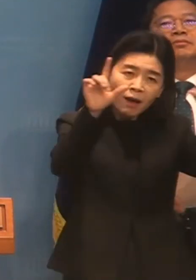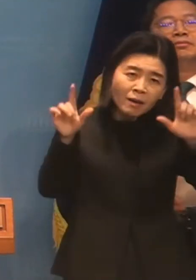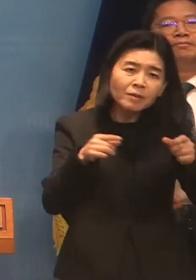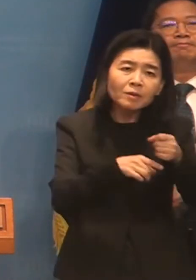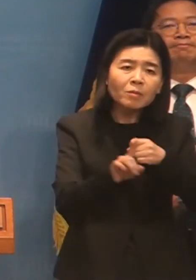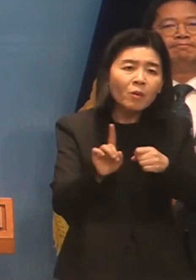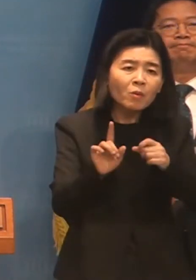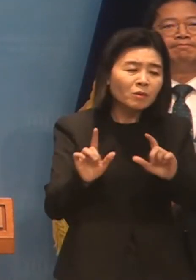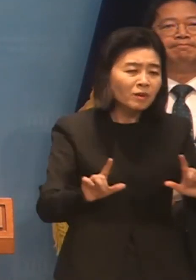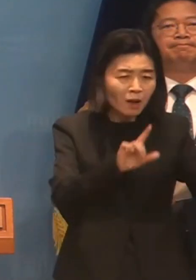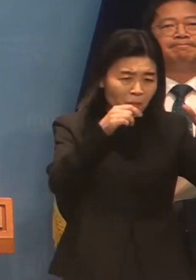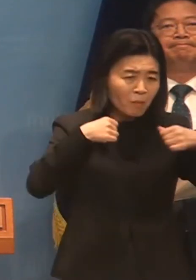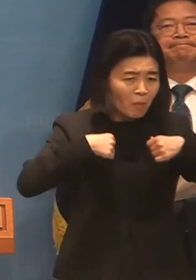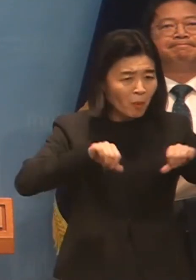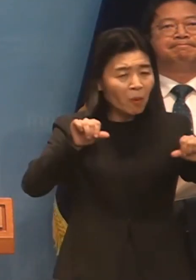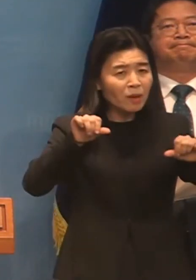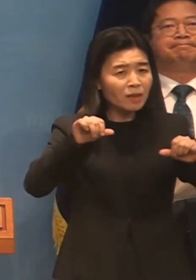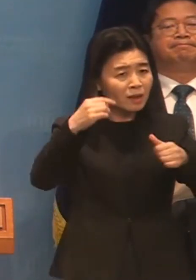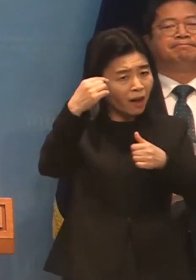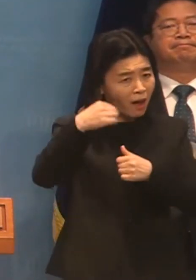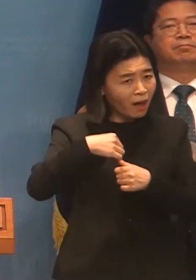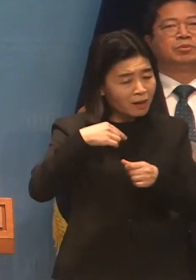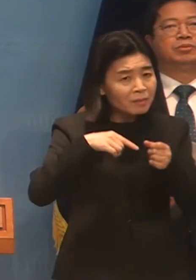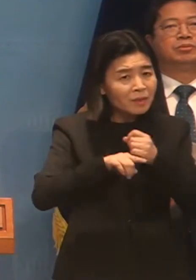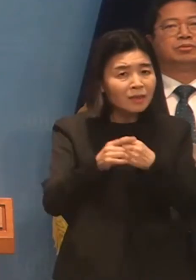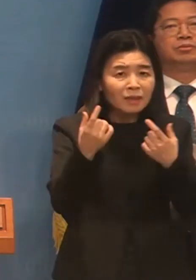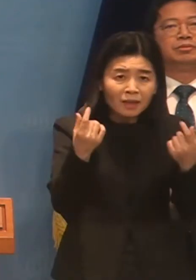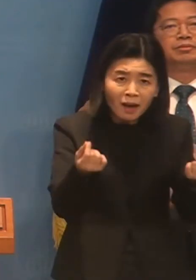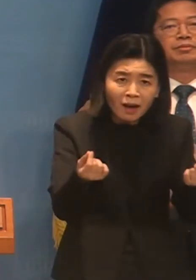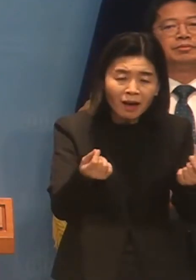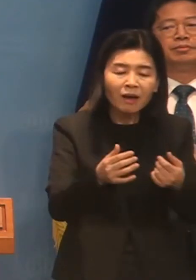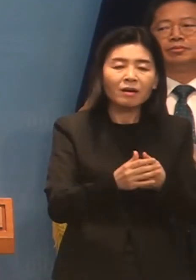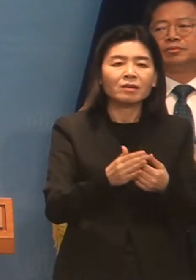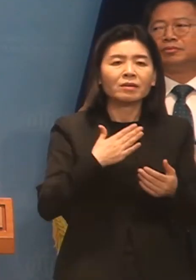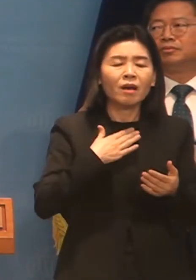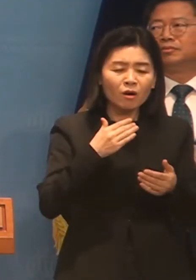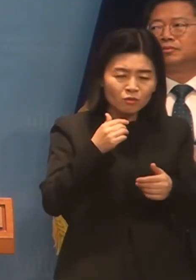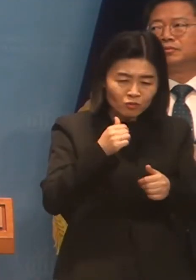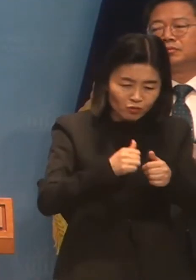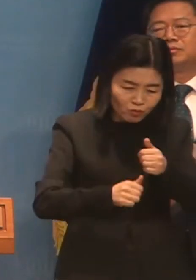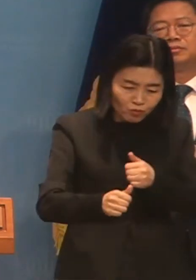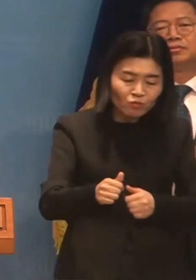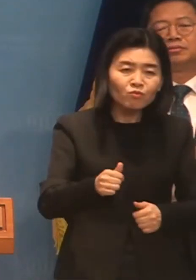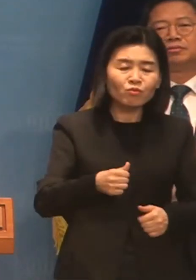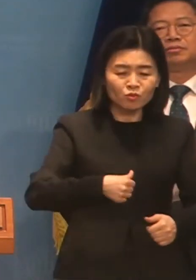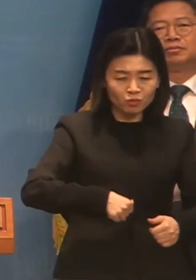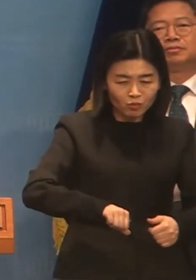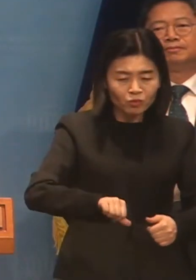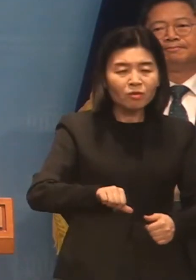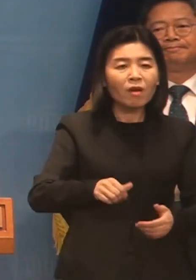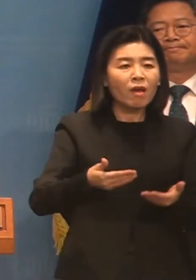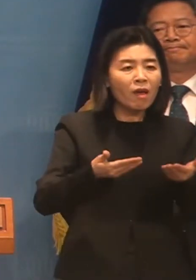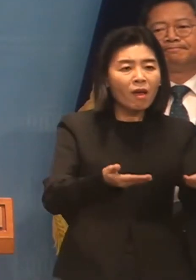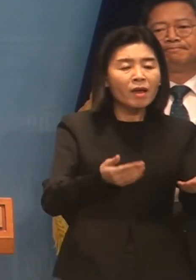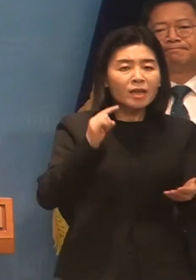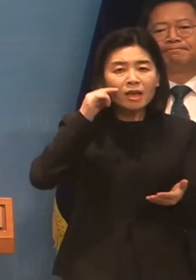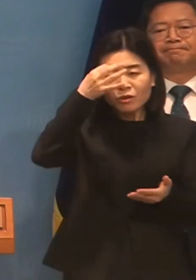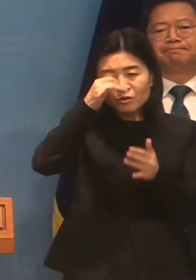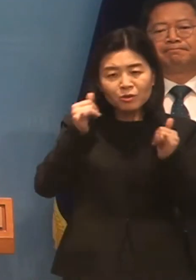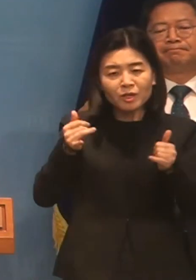건가? 나는 과연 내 후배들에게, 내 자식들에게 이 길을 권할 수